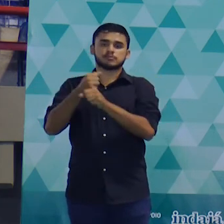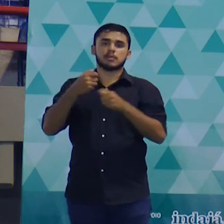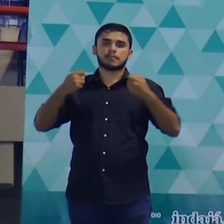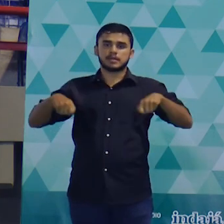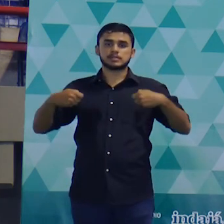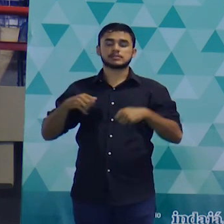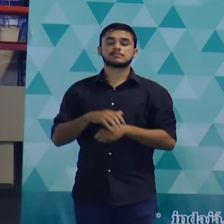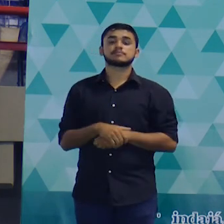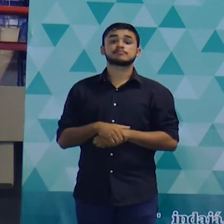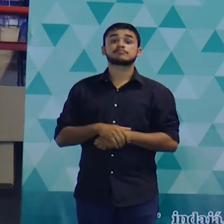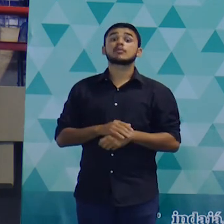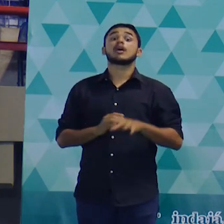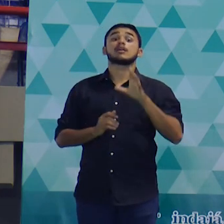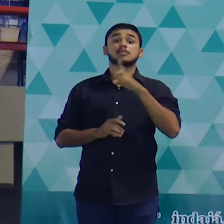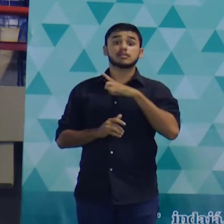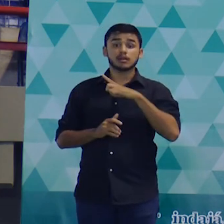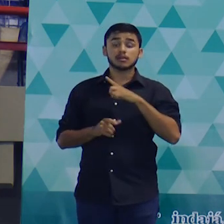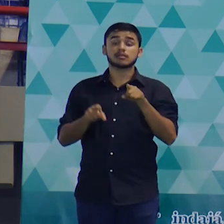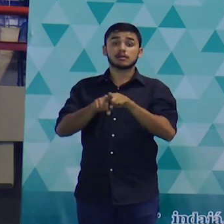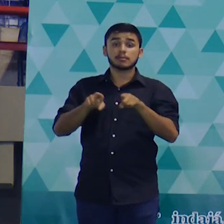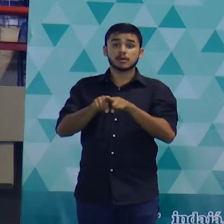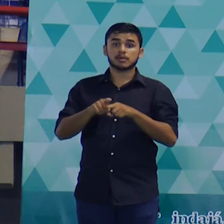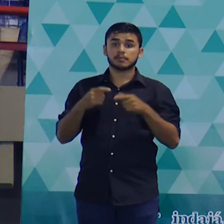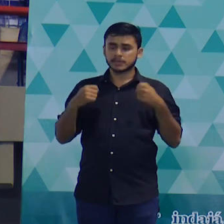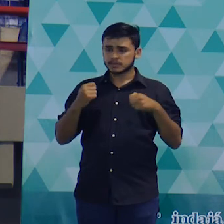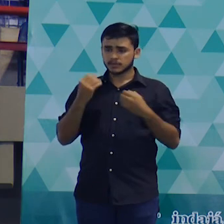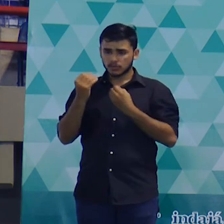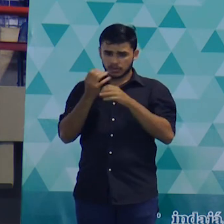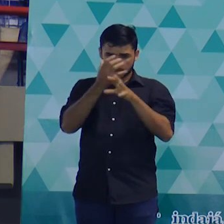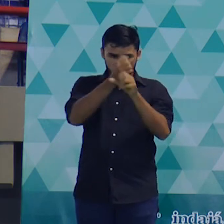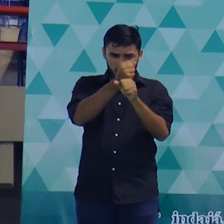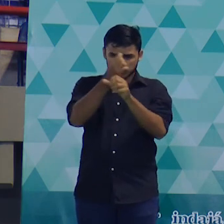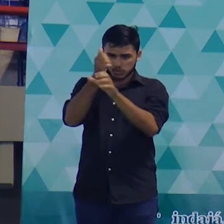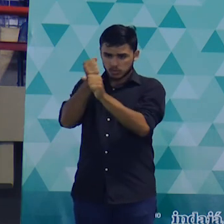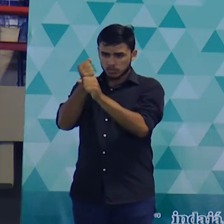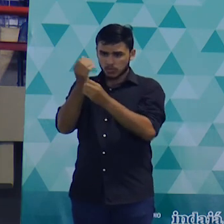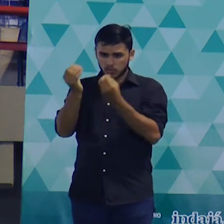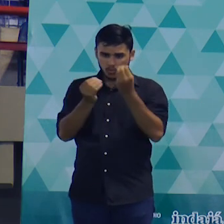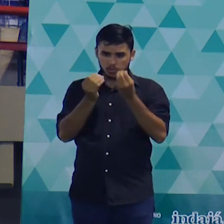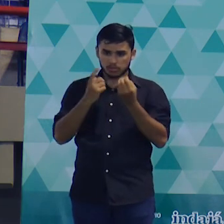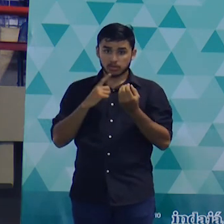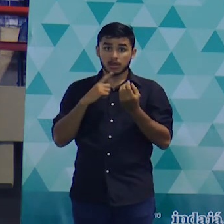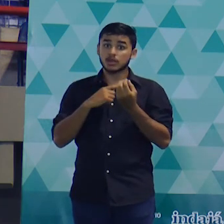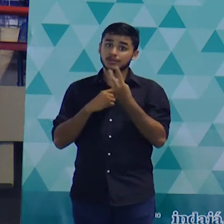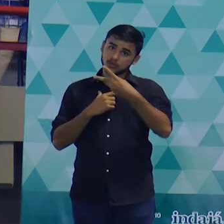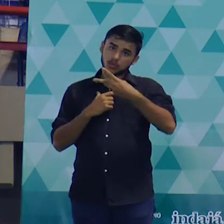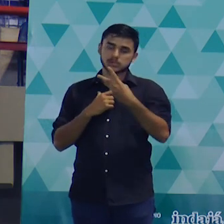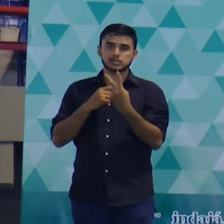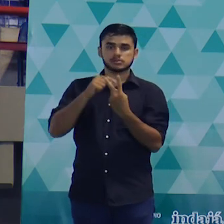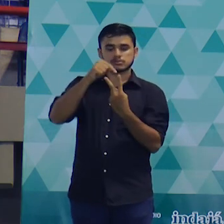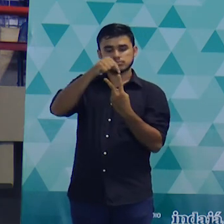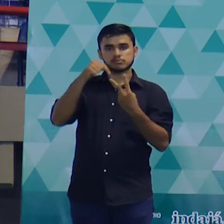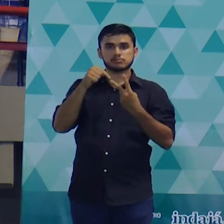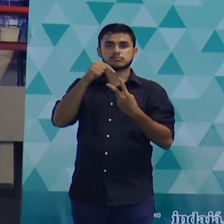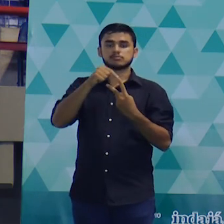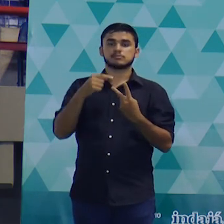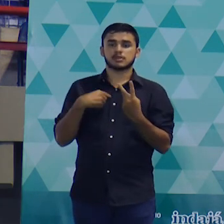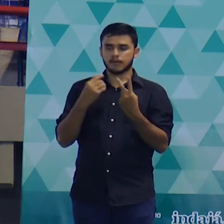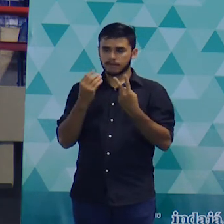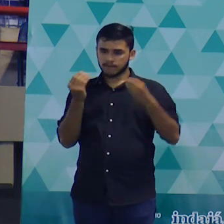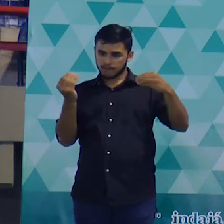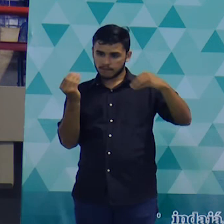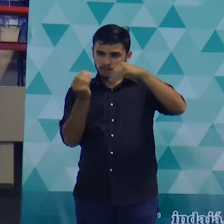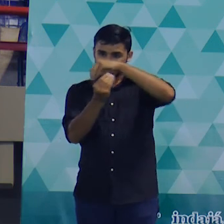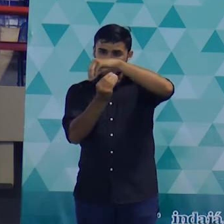identificar os envolvidos no problema, que são 2 normalmente. Depois, estabeleci uma relação entre eles.